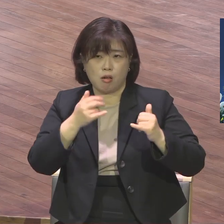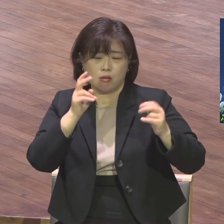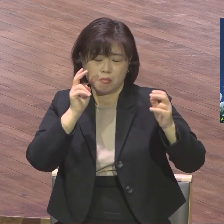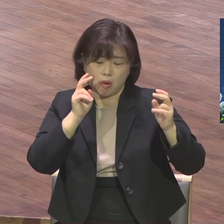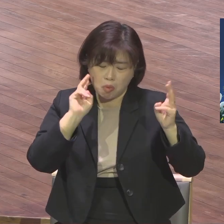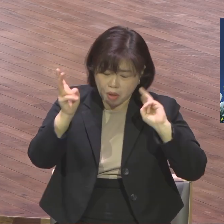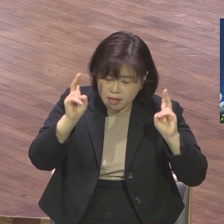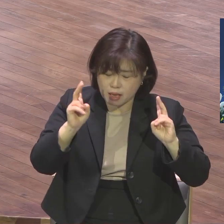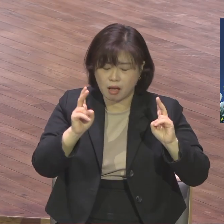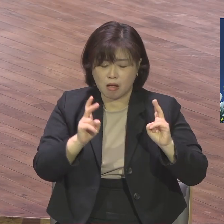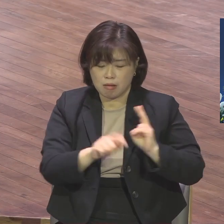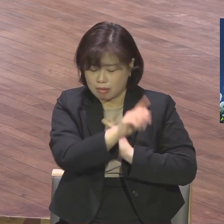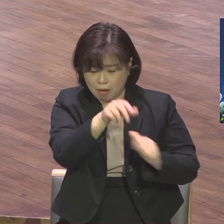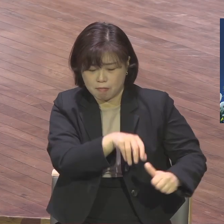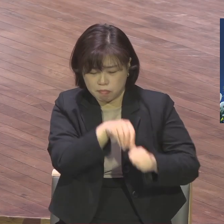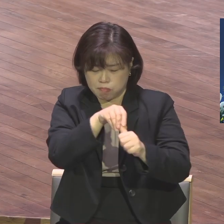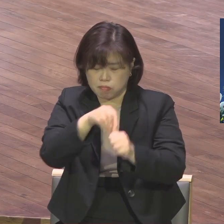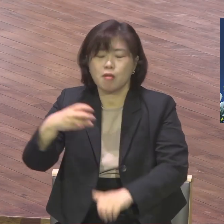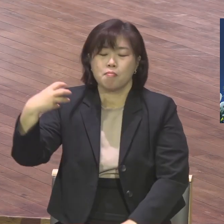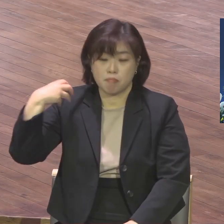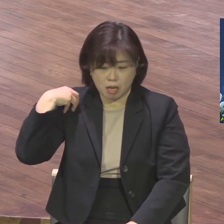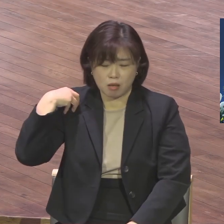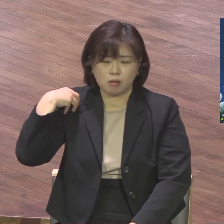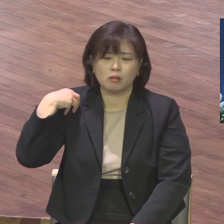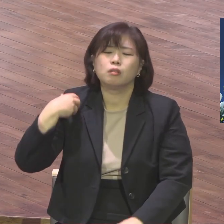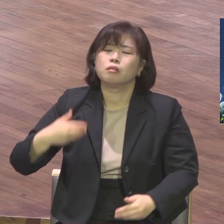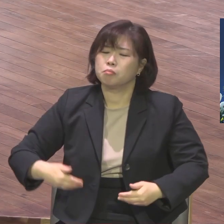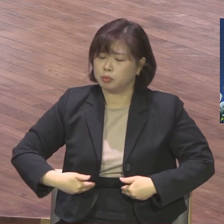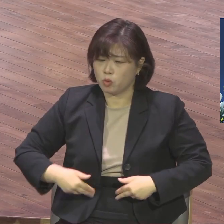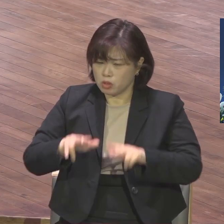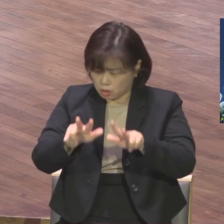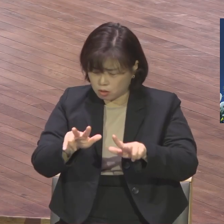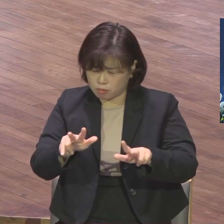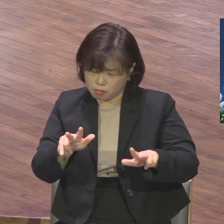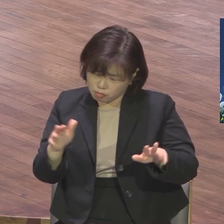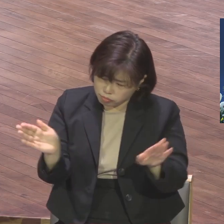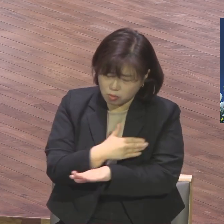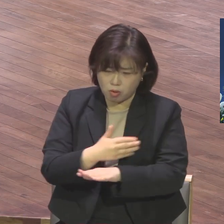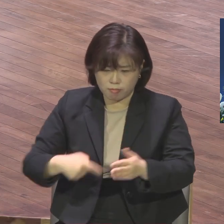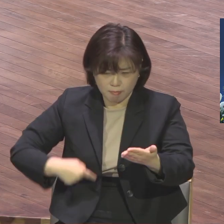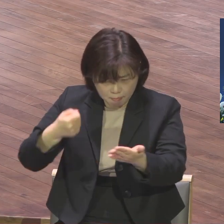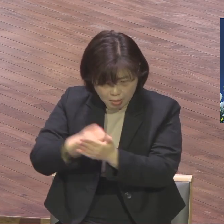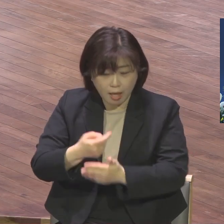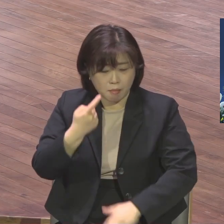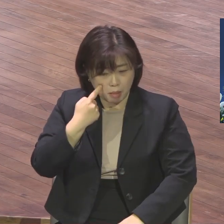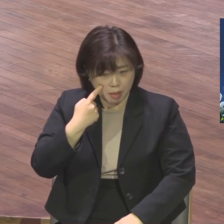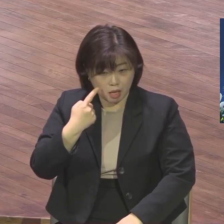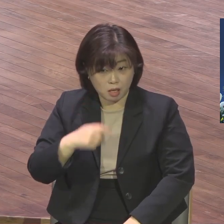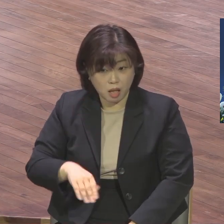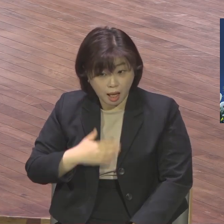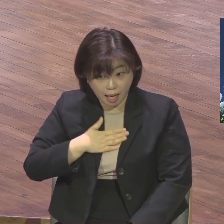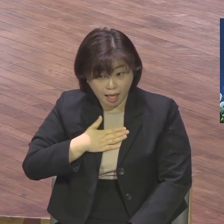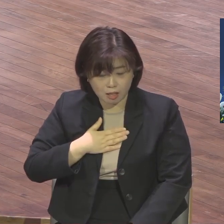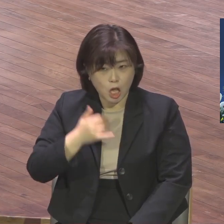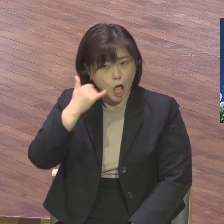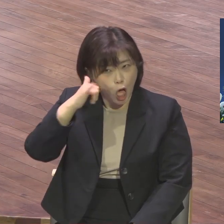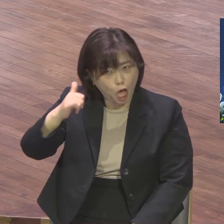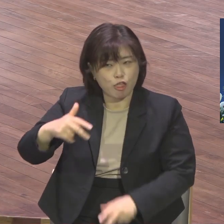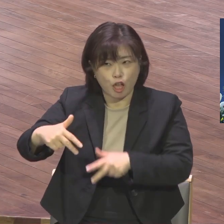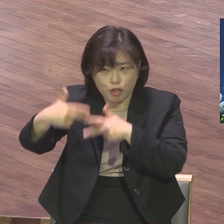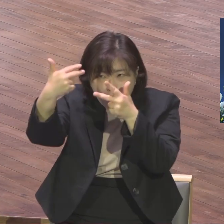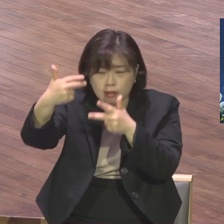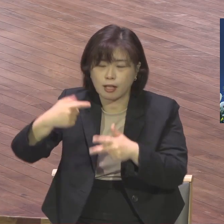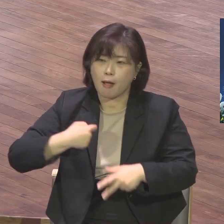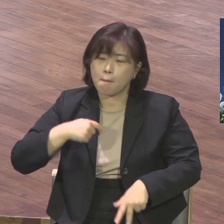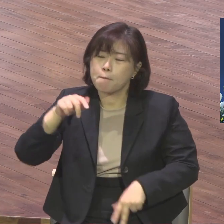적시로 순주와 적시로 오늘 당장 시작하시라고. 아멘. 전화도 걸어가지고 얼굴 권력